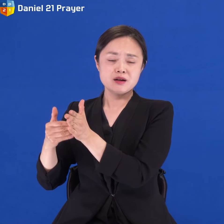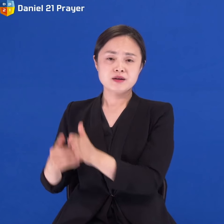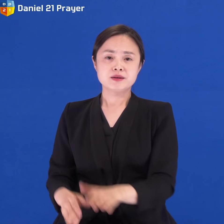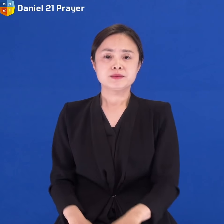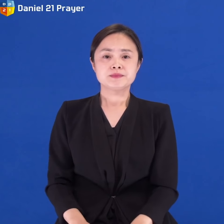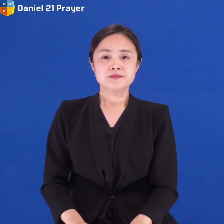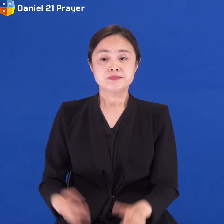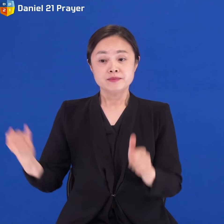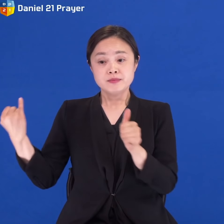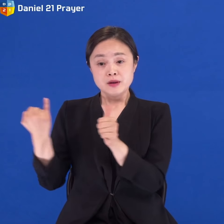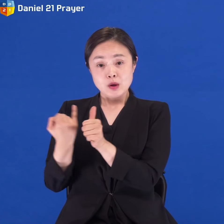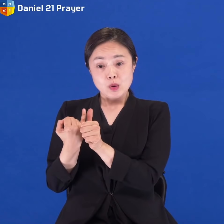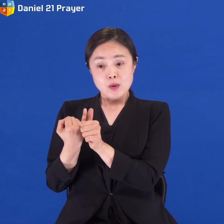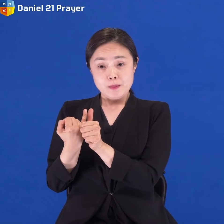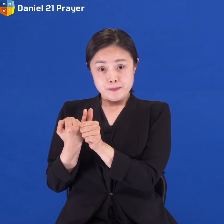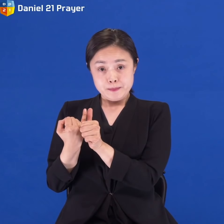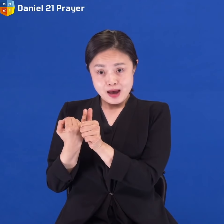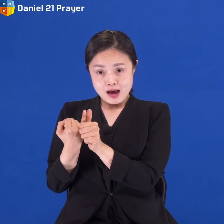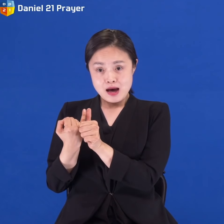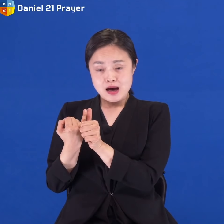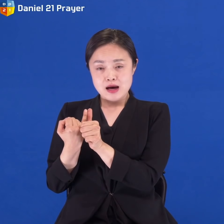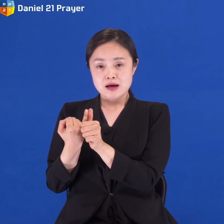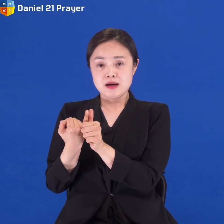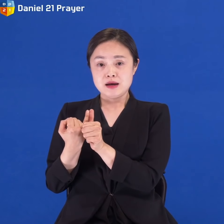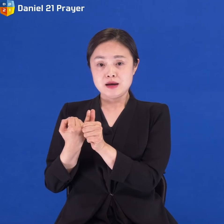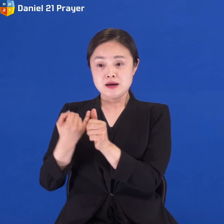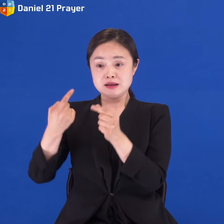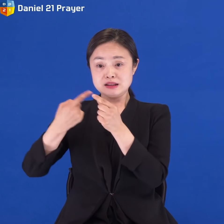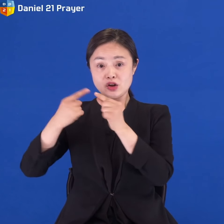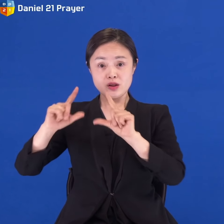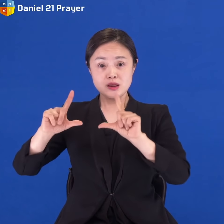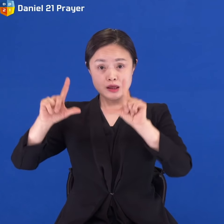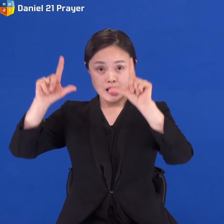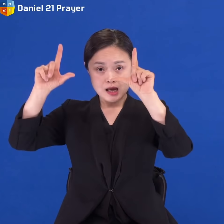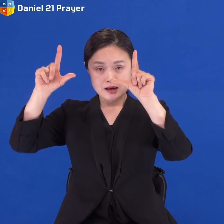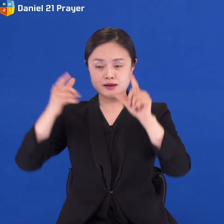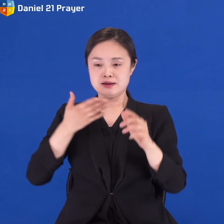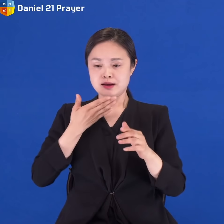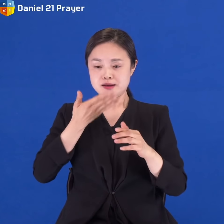이 음식은 니나 먹어라.